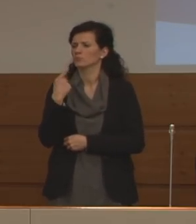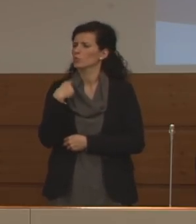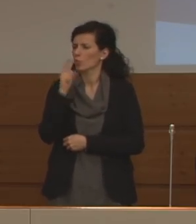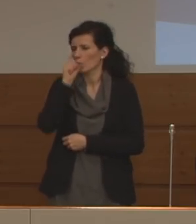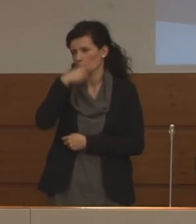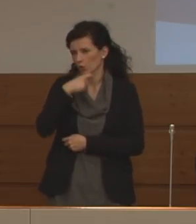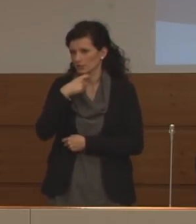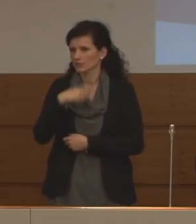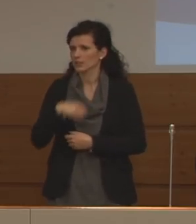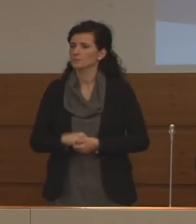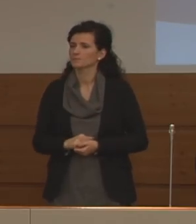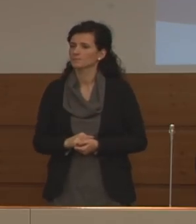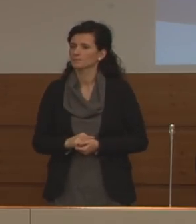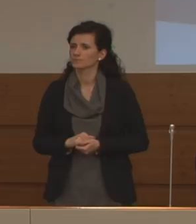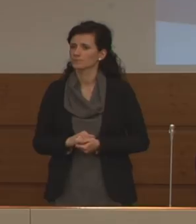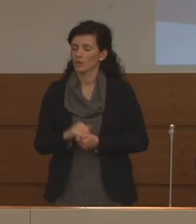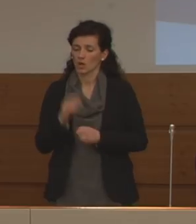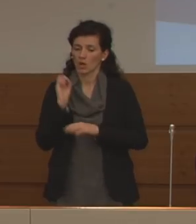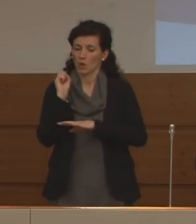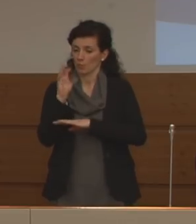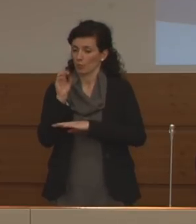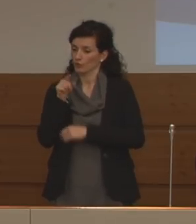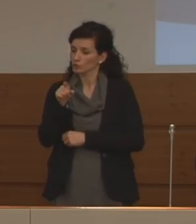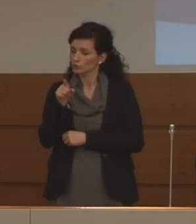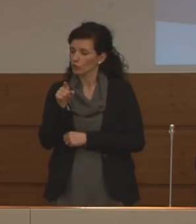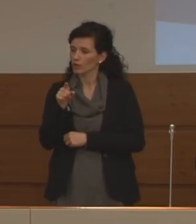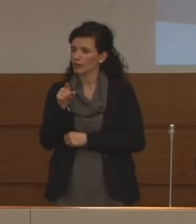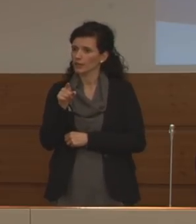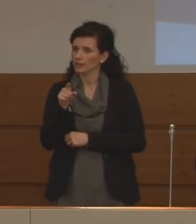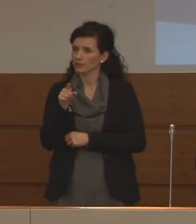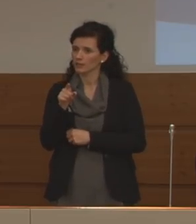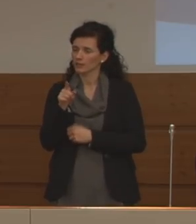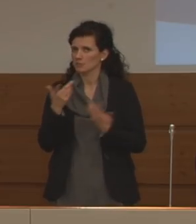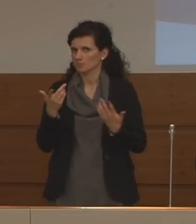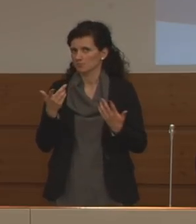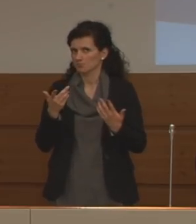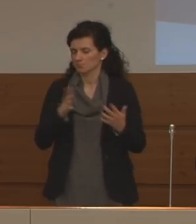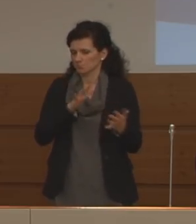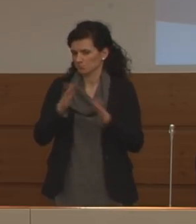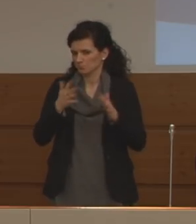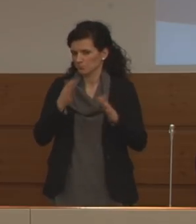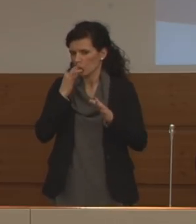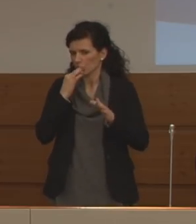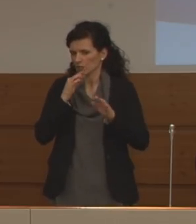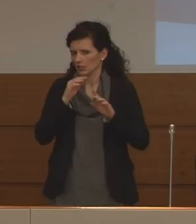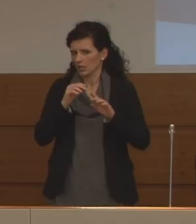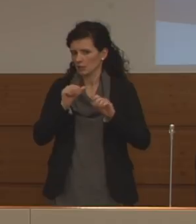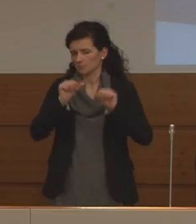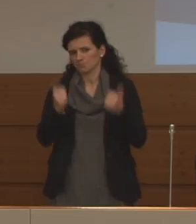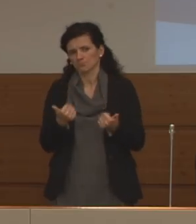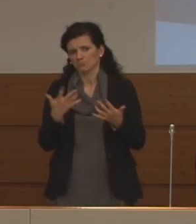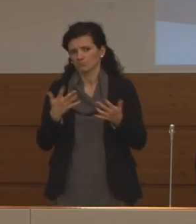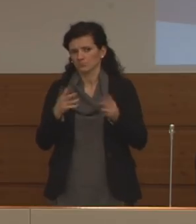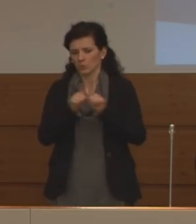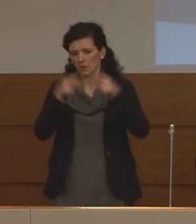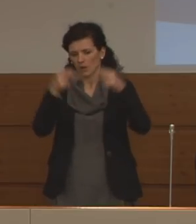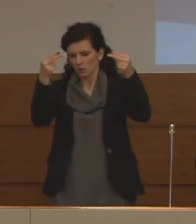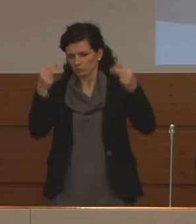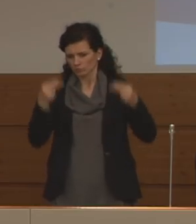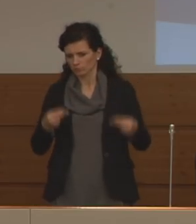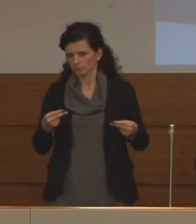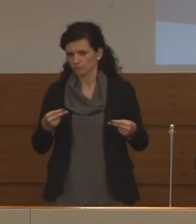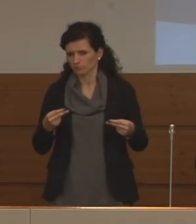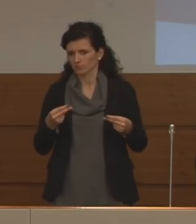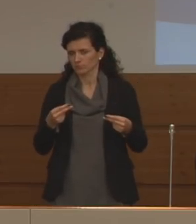scusatemi lei professore sta in qualche modo tirando le somme di questo periodo come se fossimo alla fine di